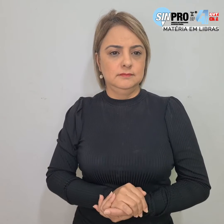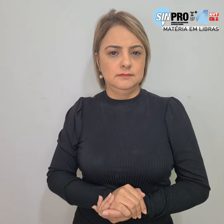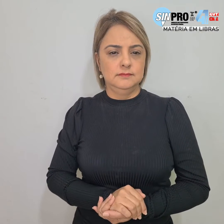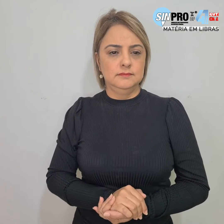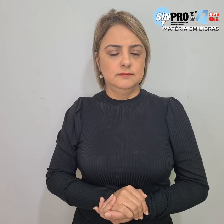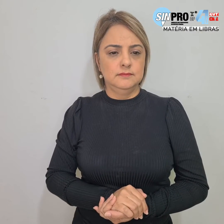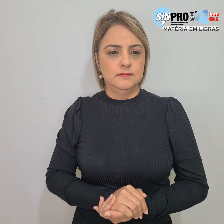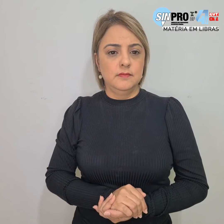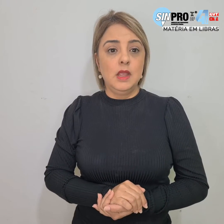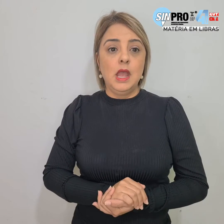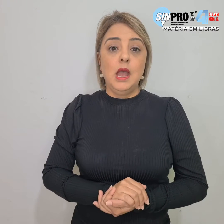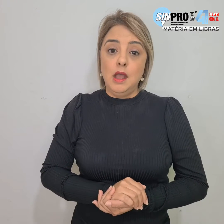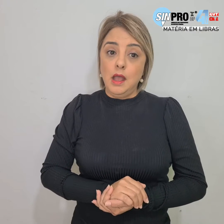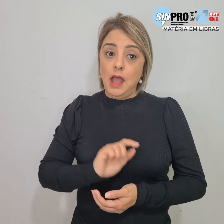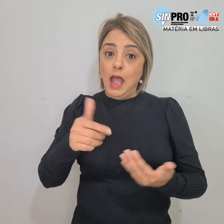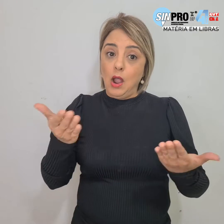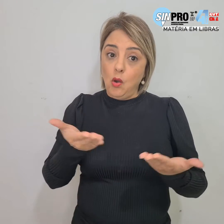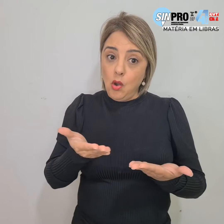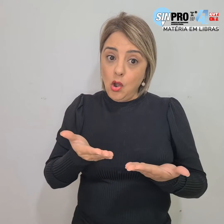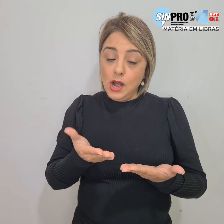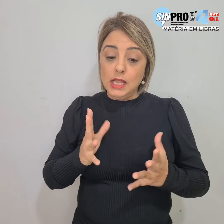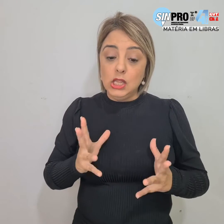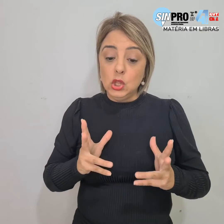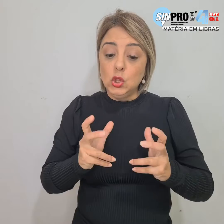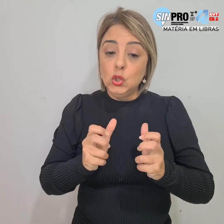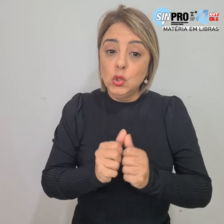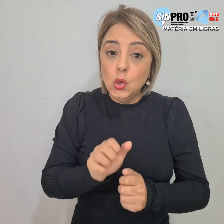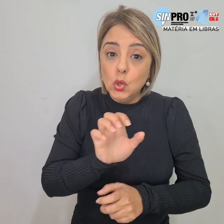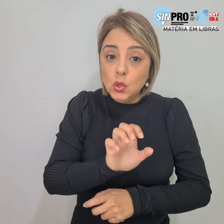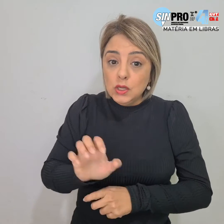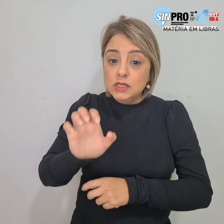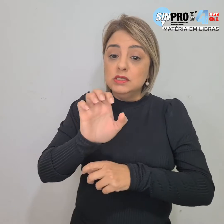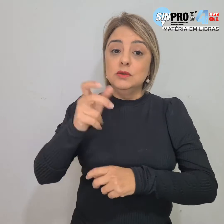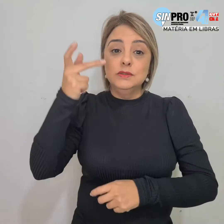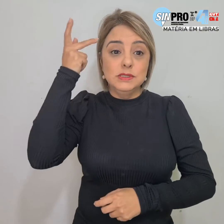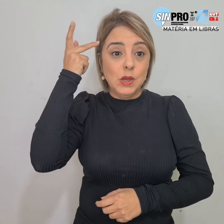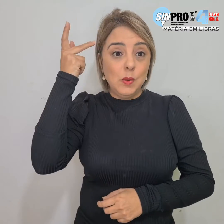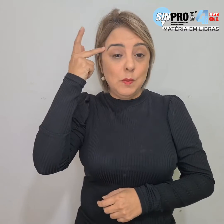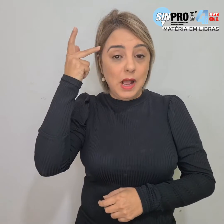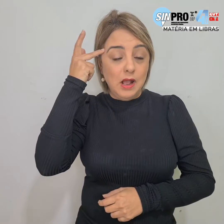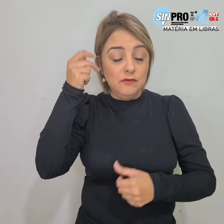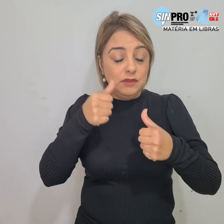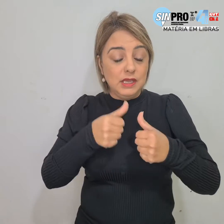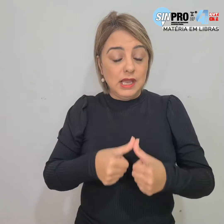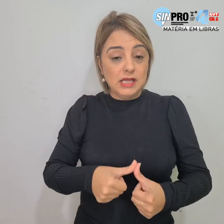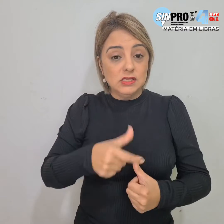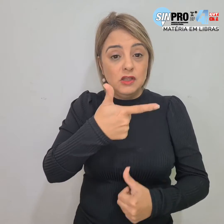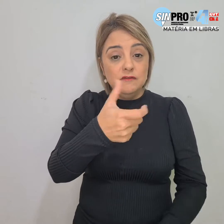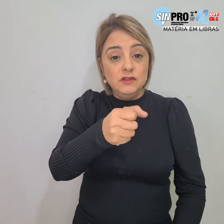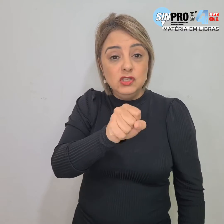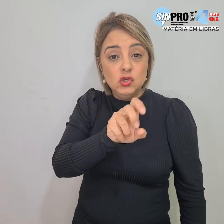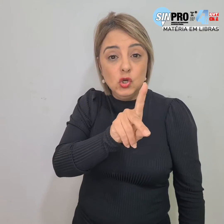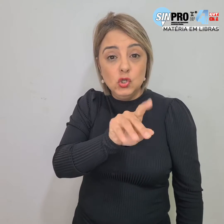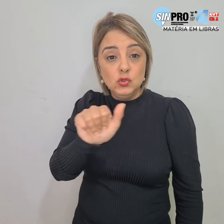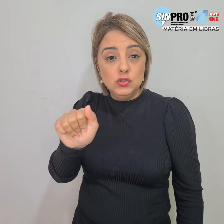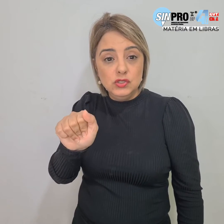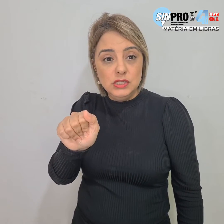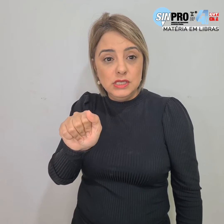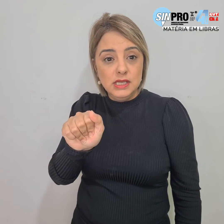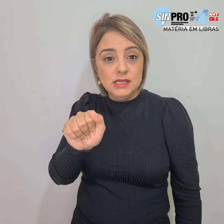A condicionante seria que todas as regiões do estado se mantivessem por pelo menos 28 dias na fase 3, amarela do Plano